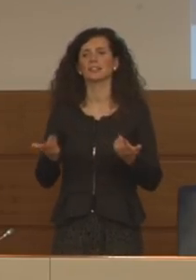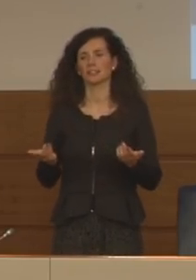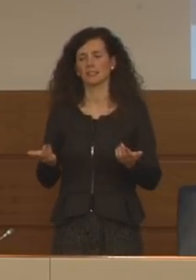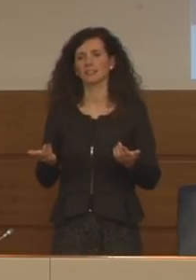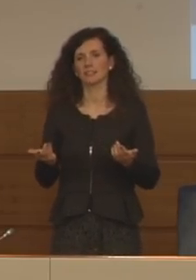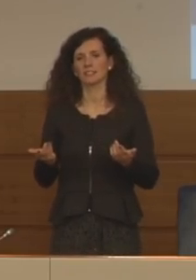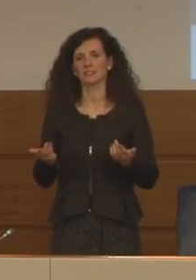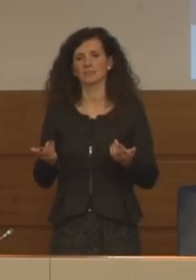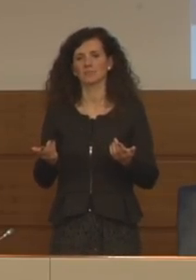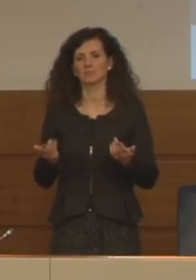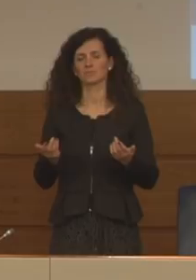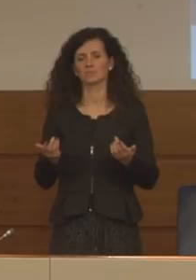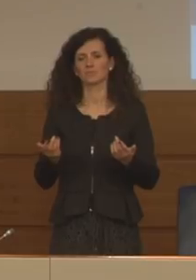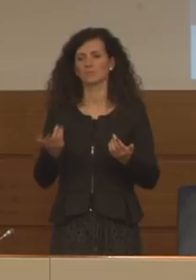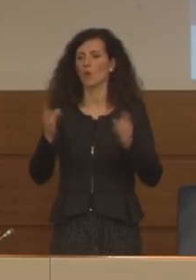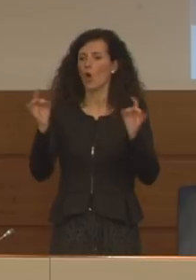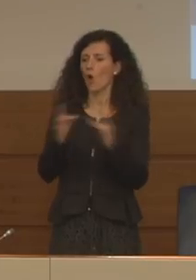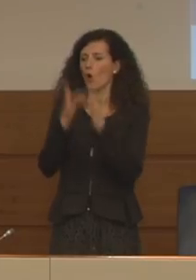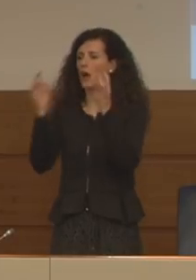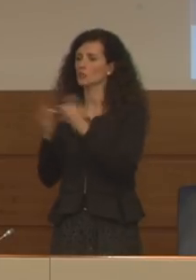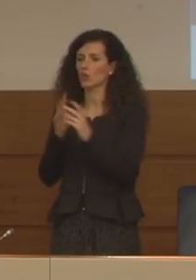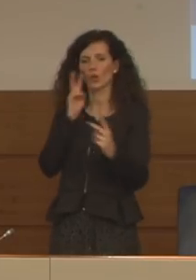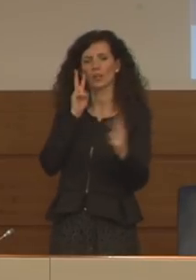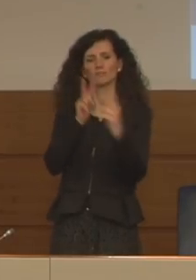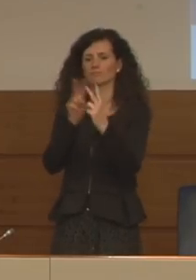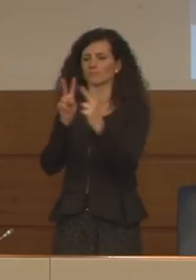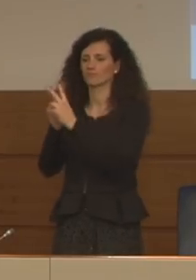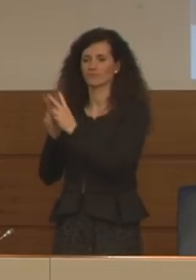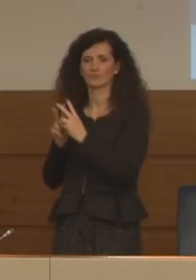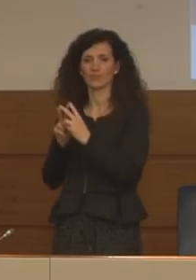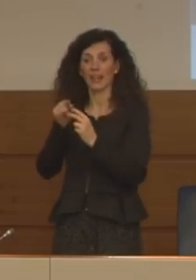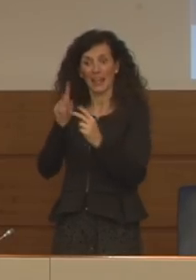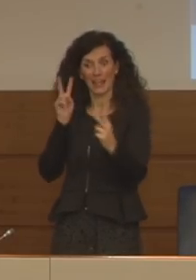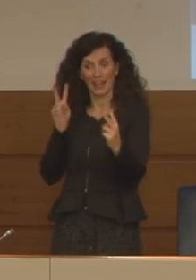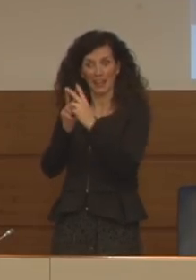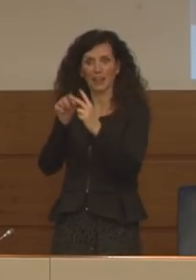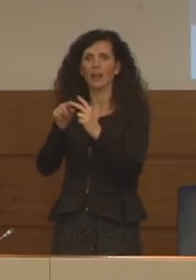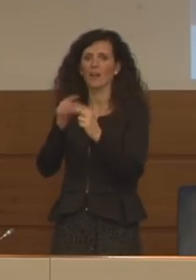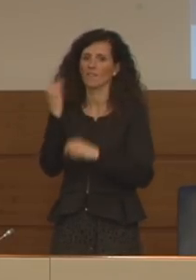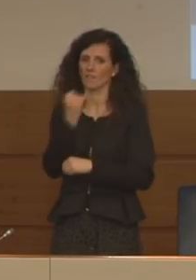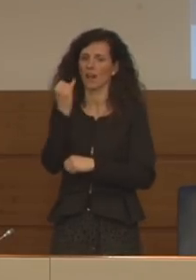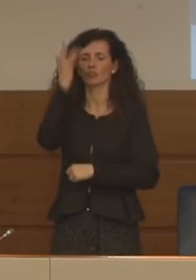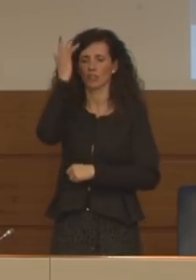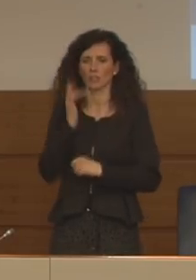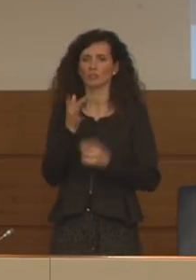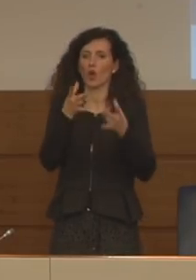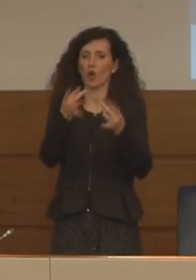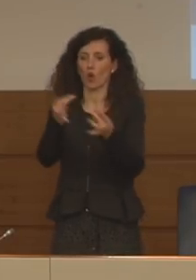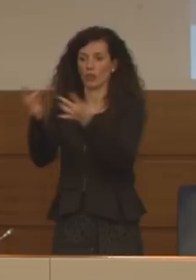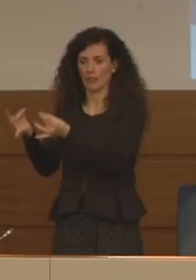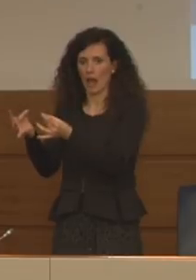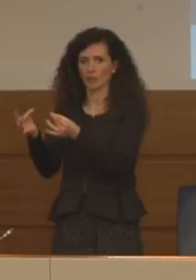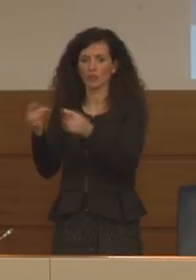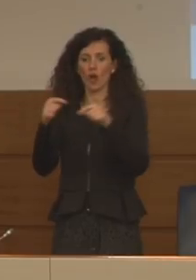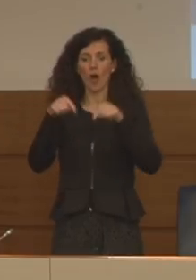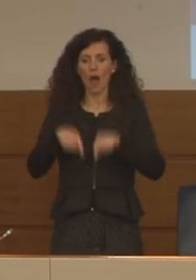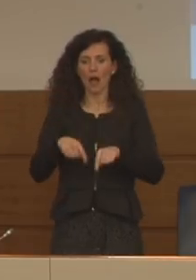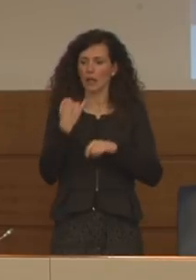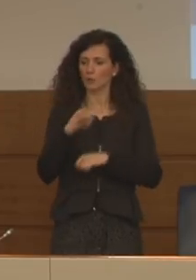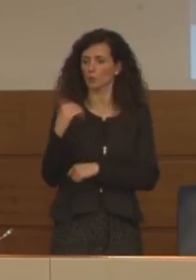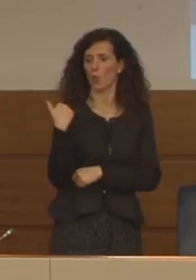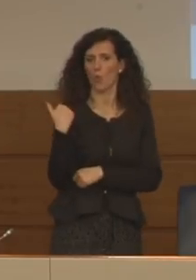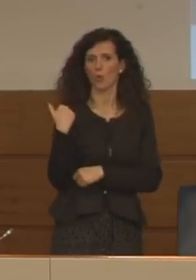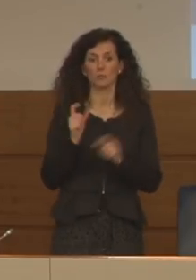ed erano tutte occasioni di incontro e di contagio devo dire che le ultime misure ci fanno